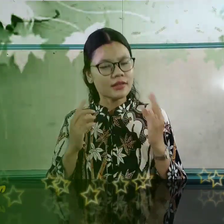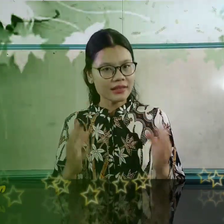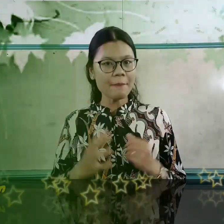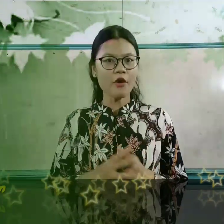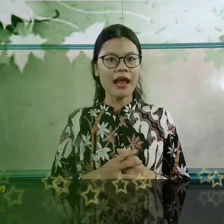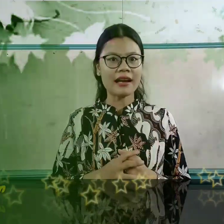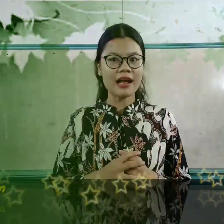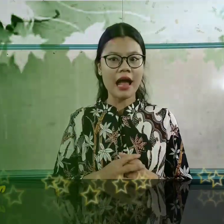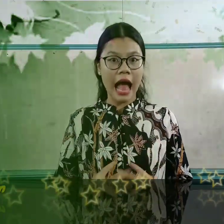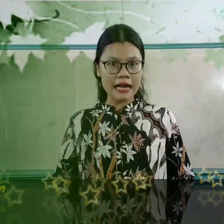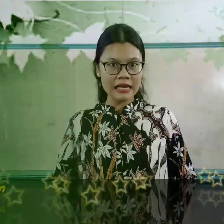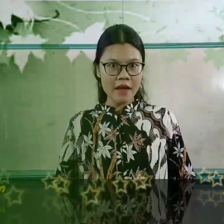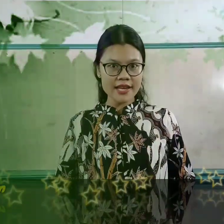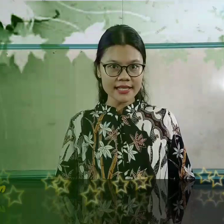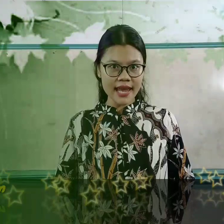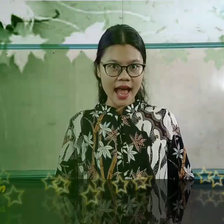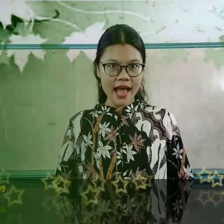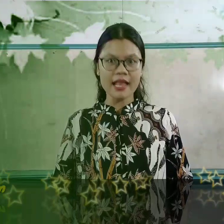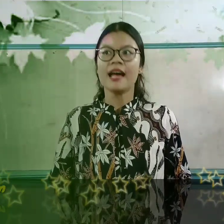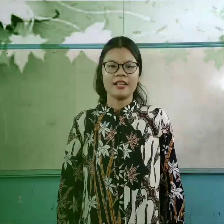tetap olahraga agar bayinya sehat. Nah,